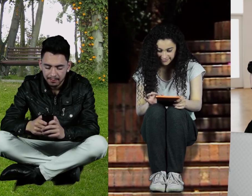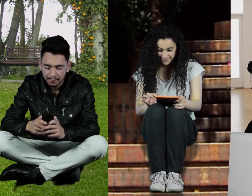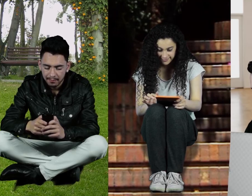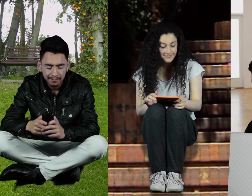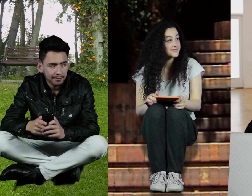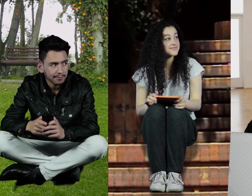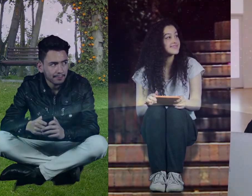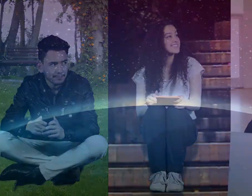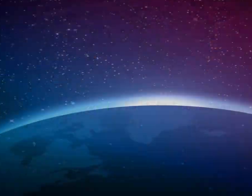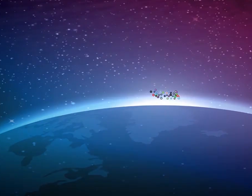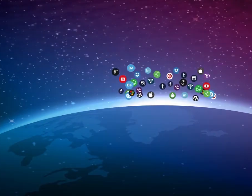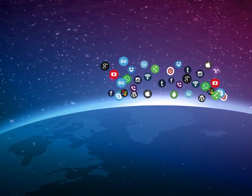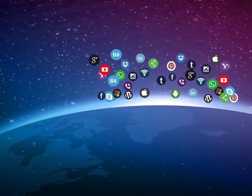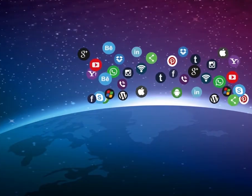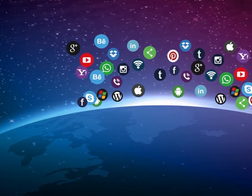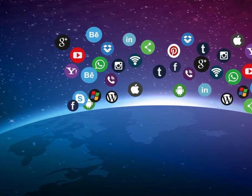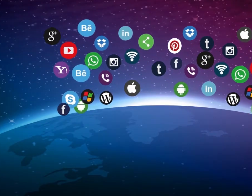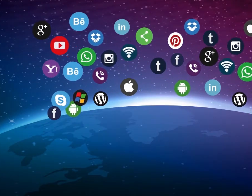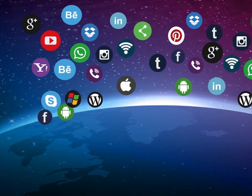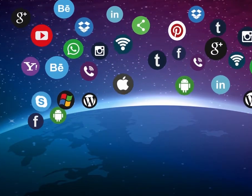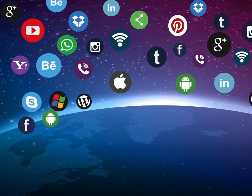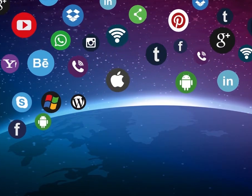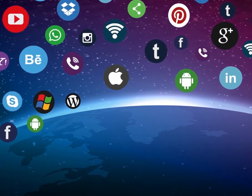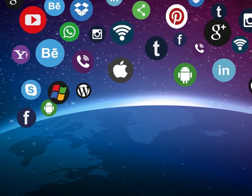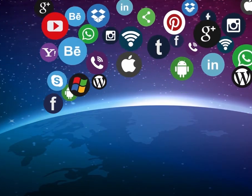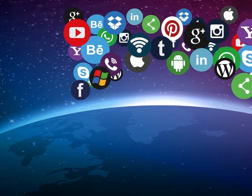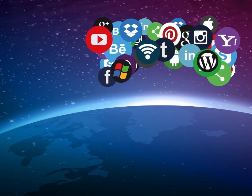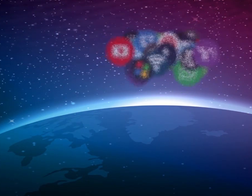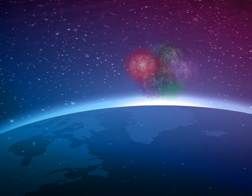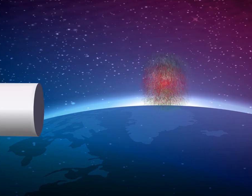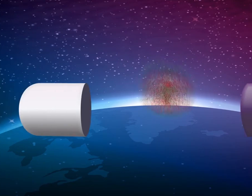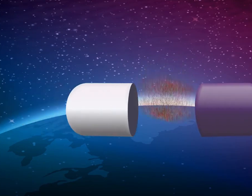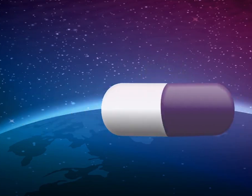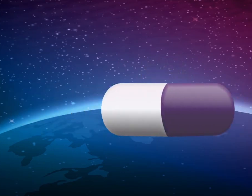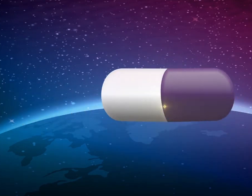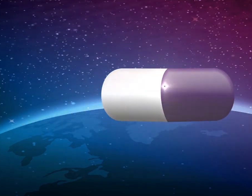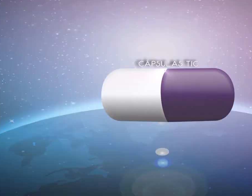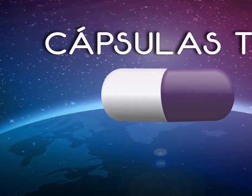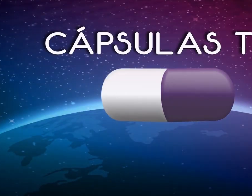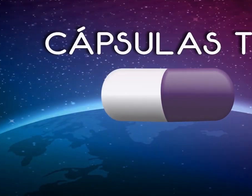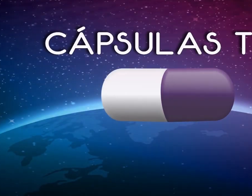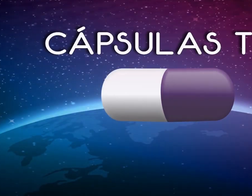¡Suscríbete al ¡Suscríbete al canal! ver el